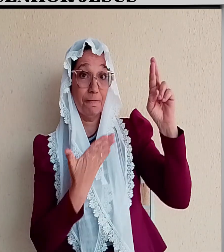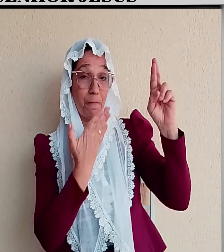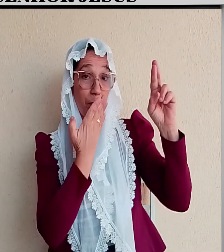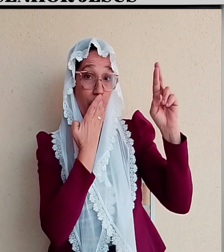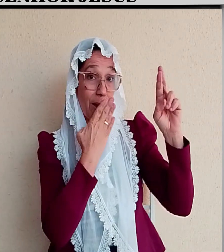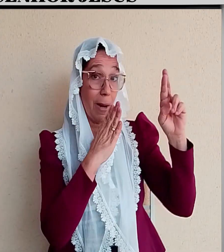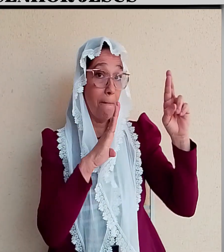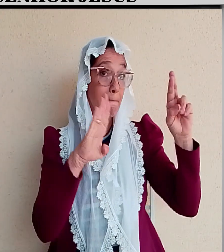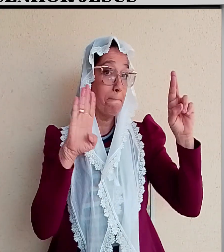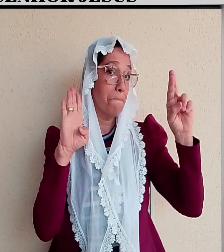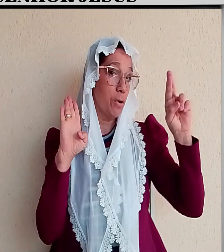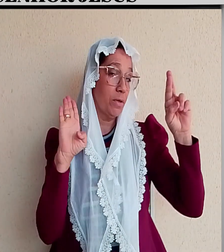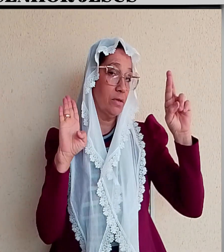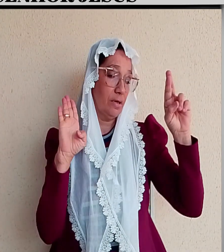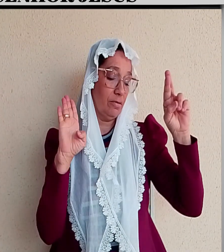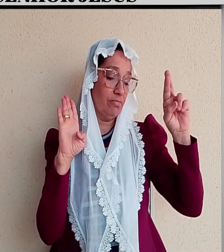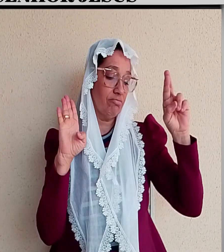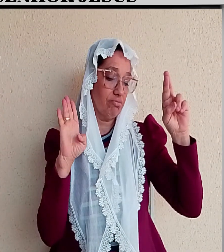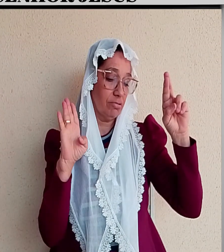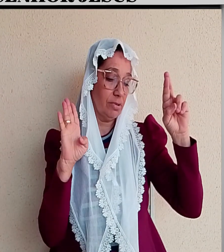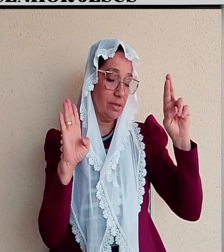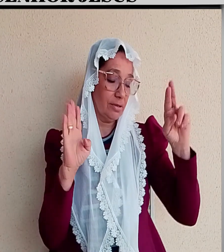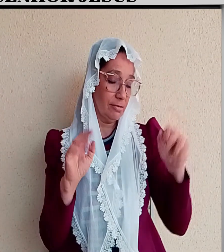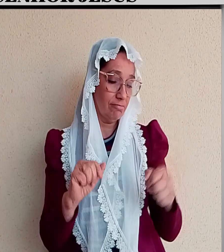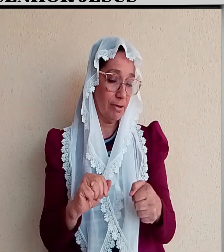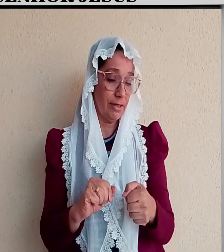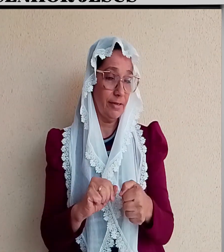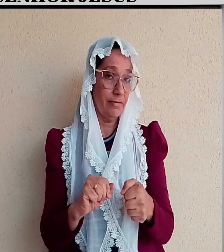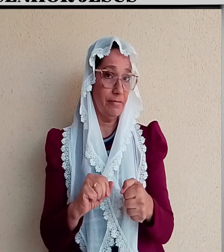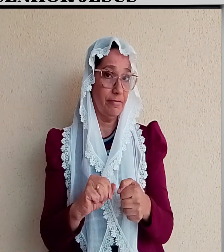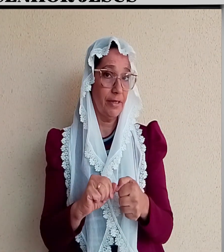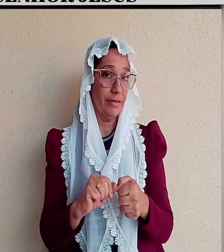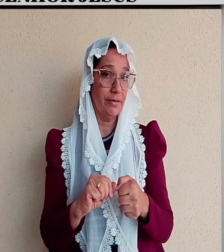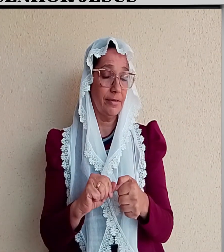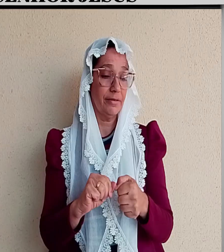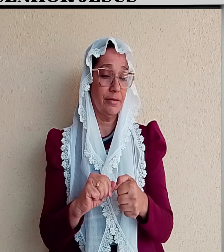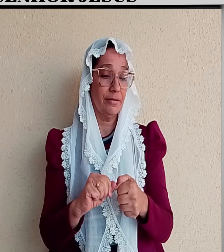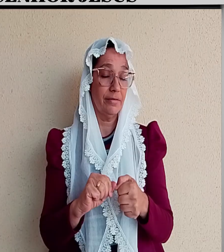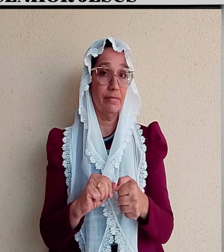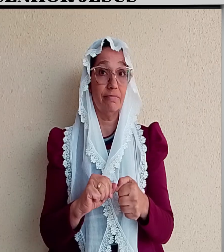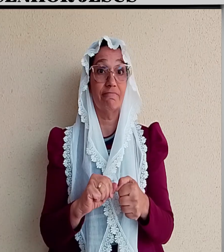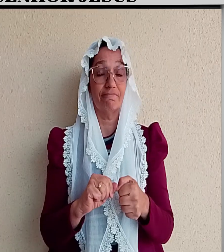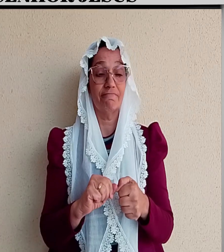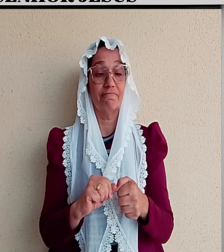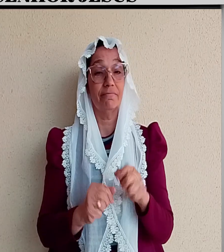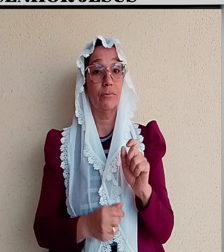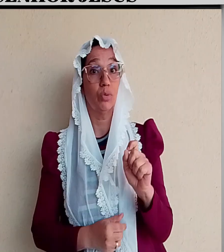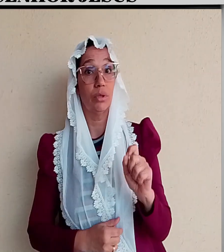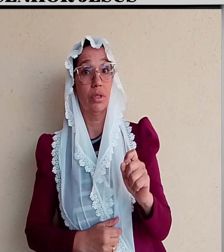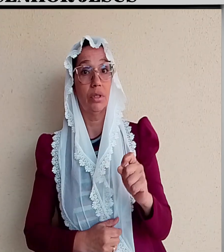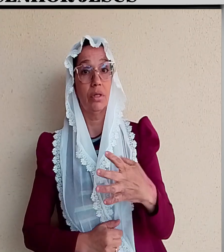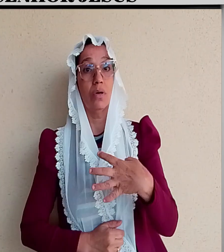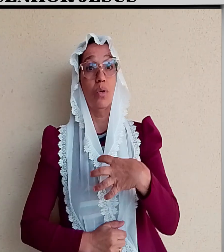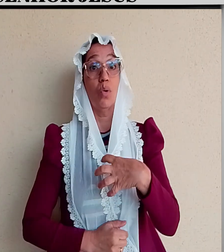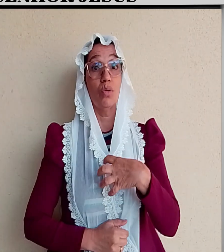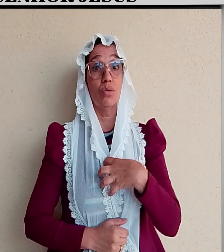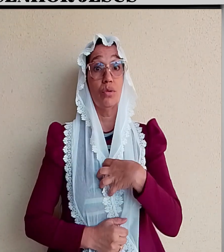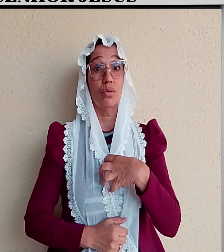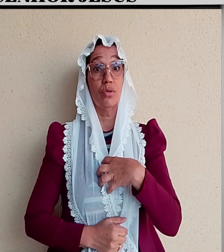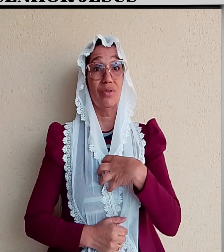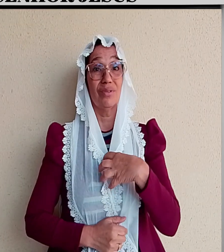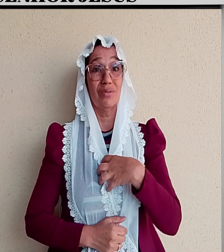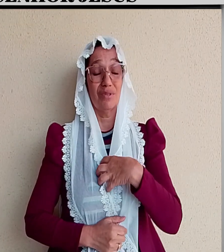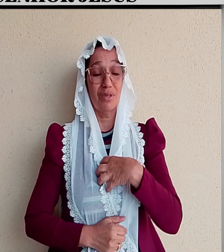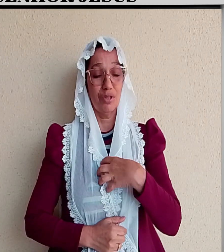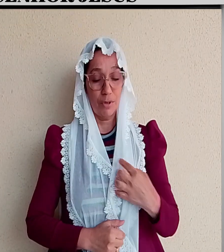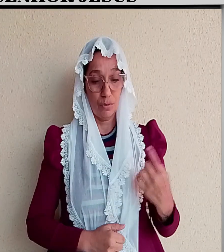faria, aleluia, Jesus, faria uma transformação em nós, no nosso ser, no nosso meio, e